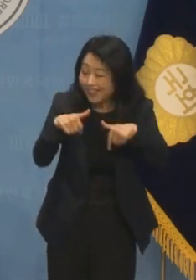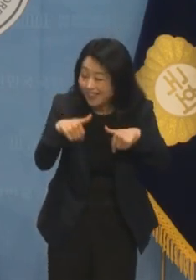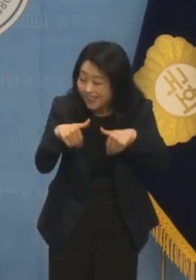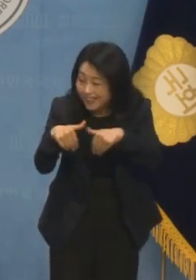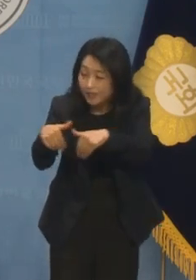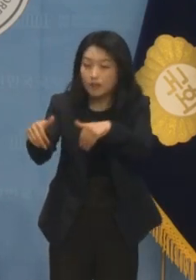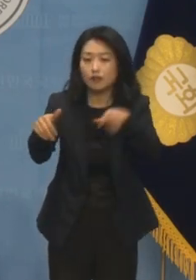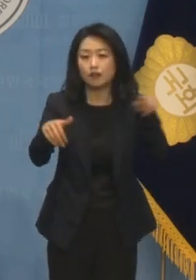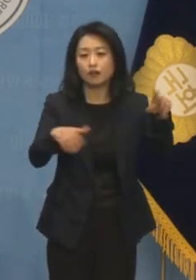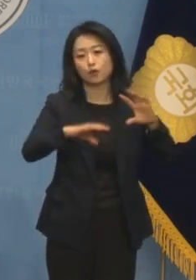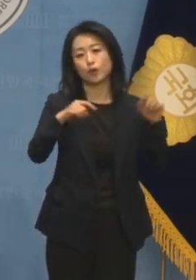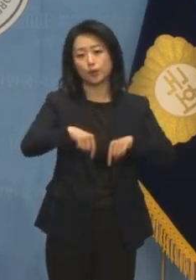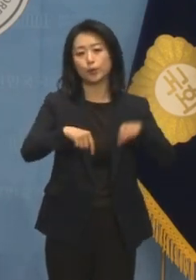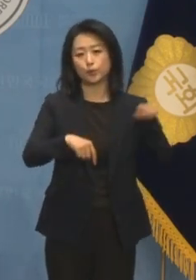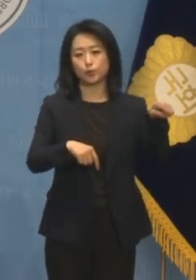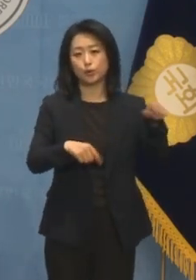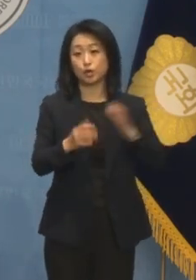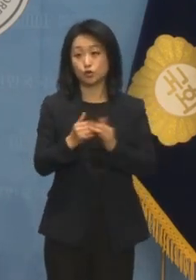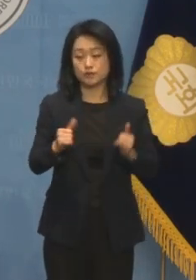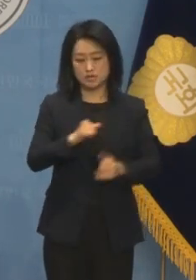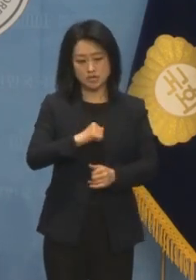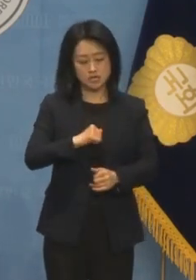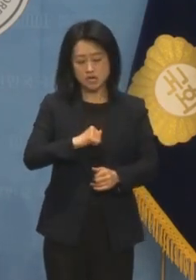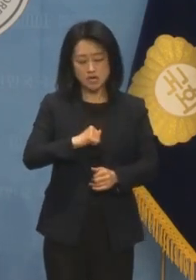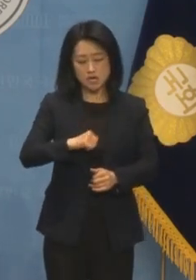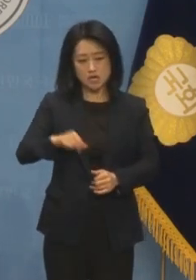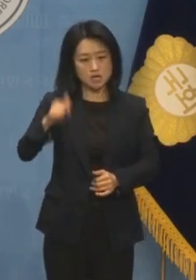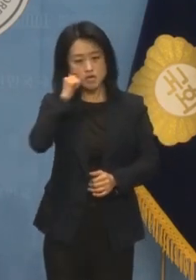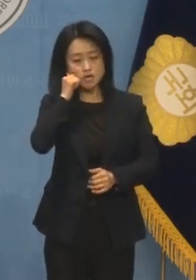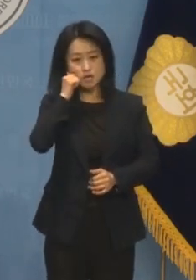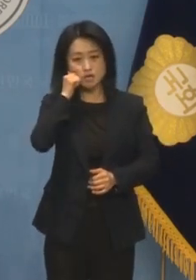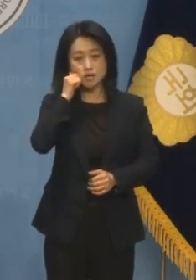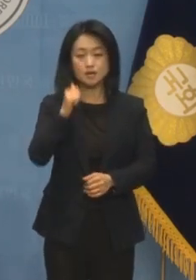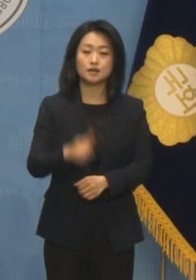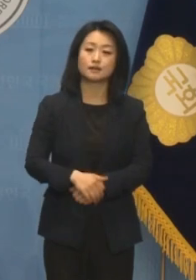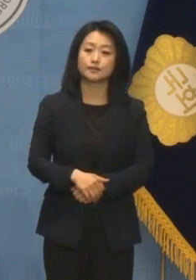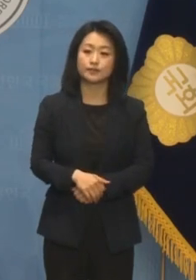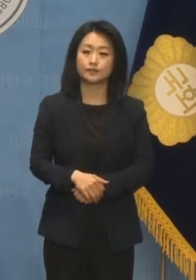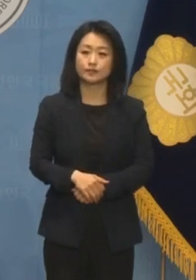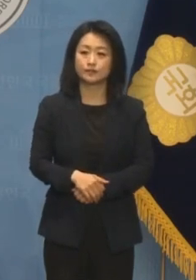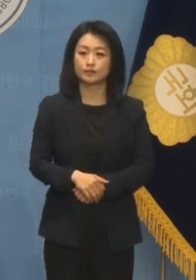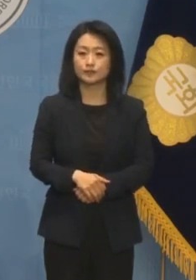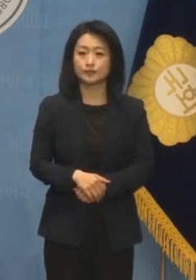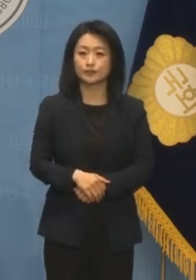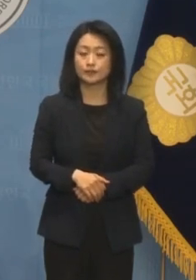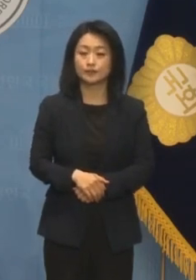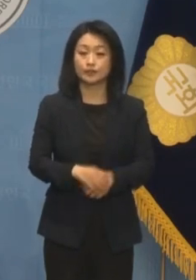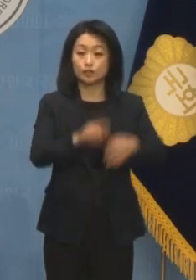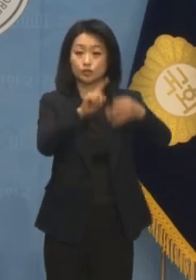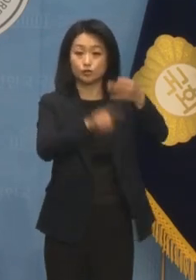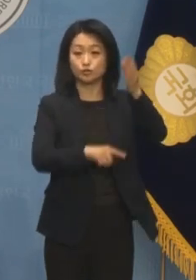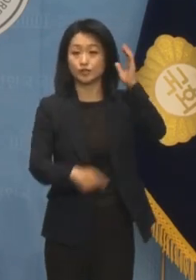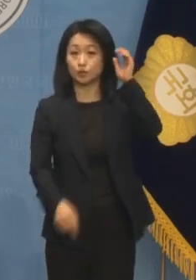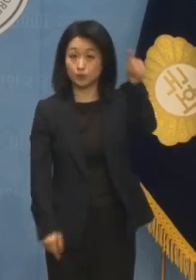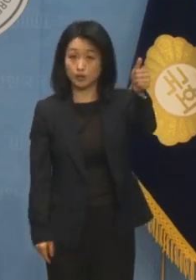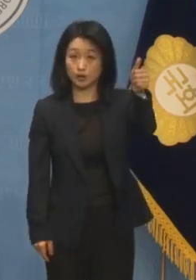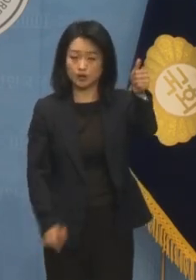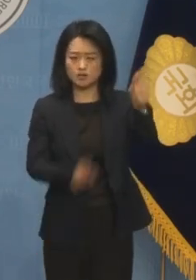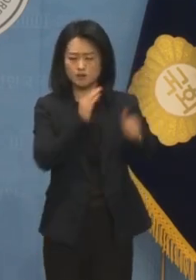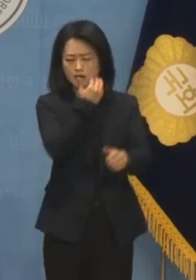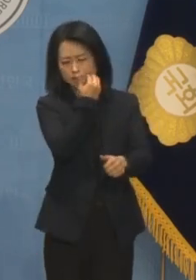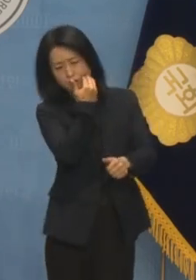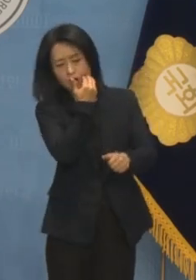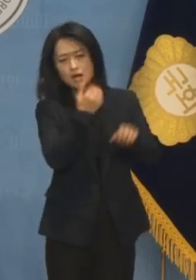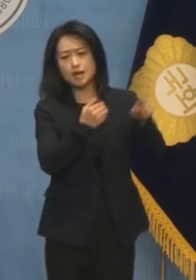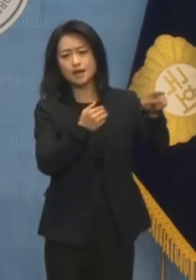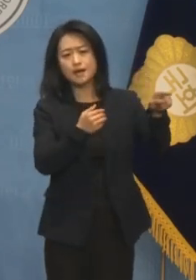굴종 외교로 국민의 인내심을 시험하지 마십시오 윤석 대통령의 치욕스러운